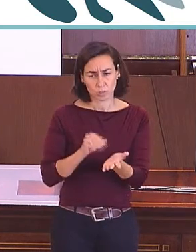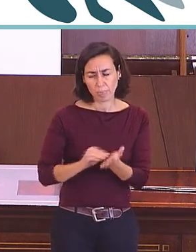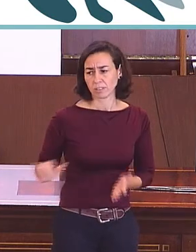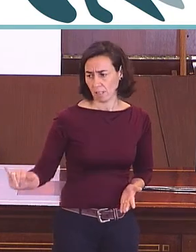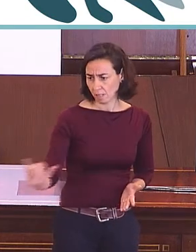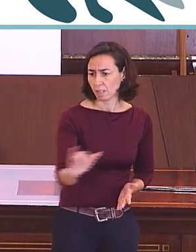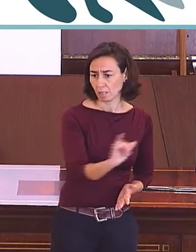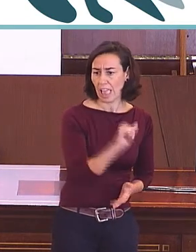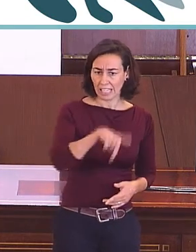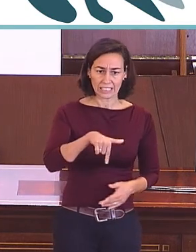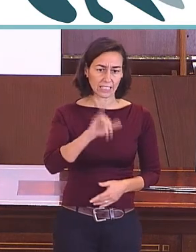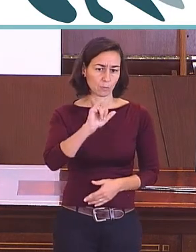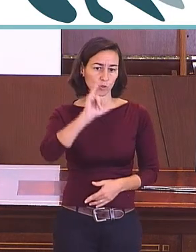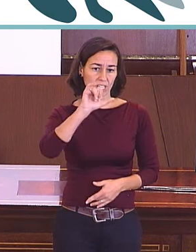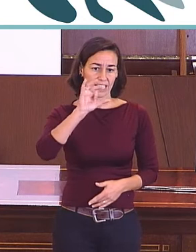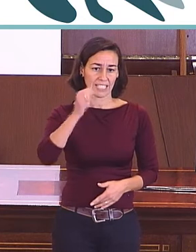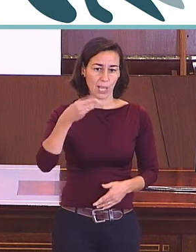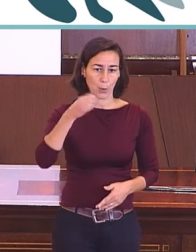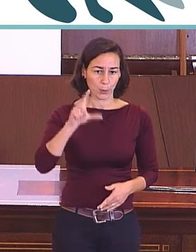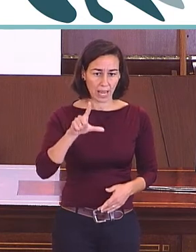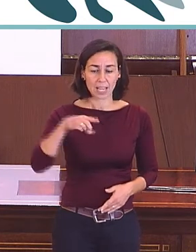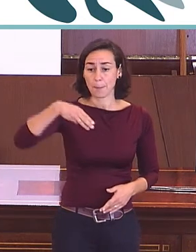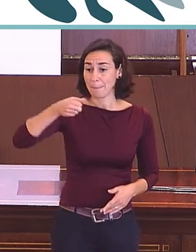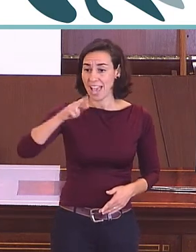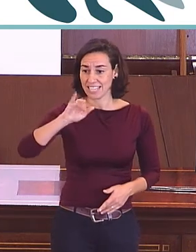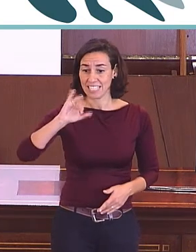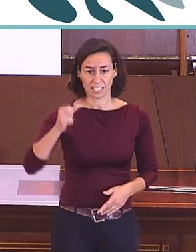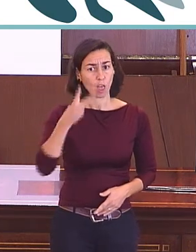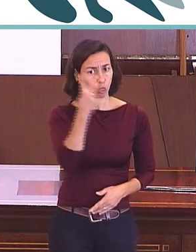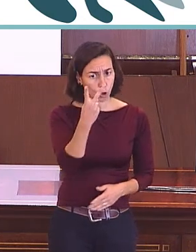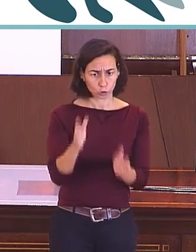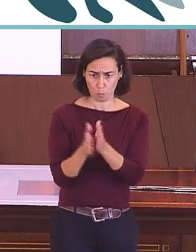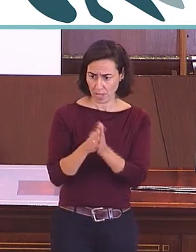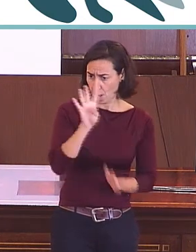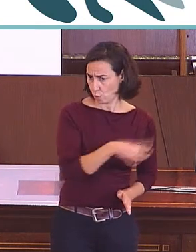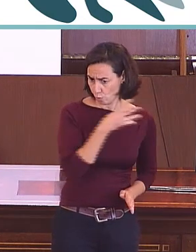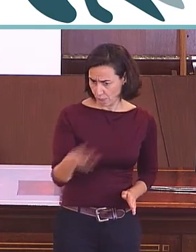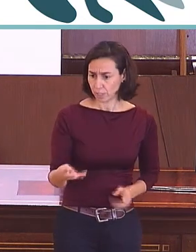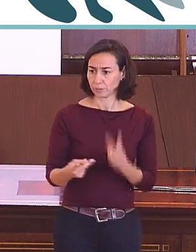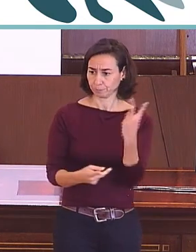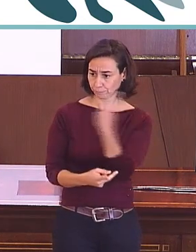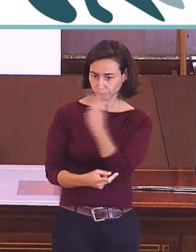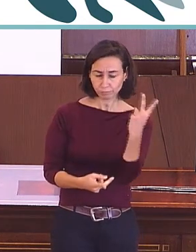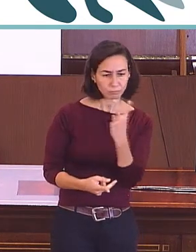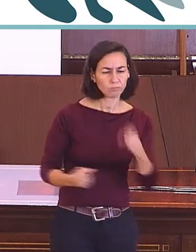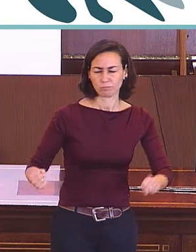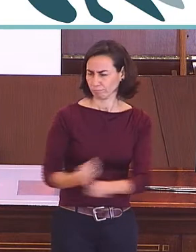aquí a Isabel y a Marisa dos compañeras de la UADIS que además de ser compañeras de la UADIS y trabajadoras son personas con